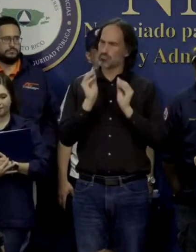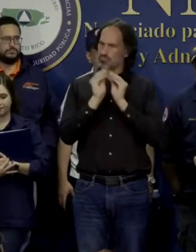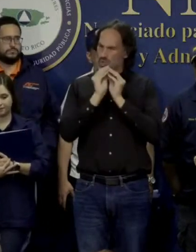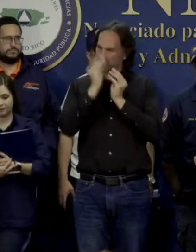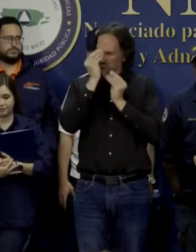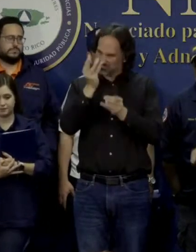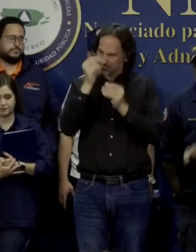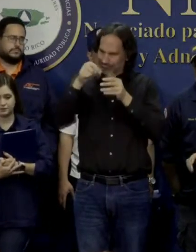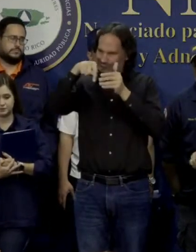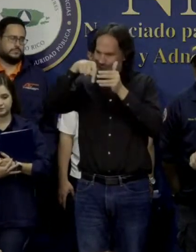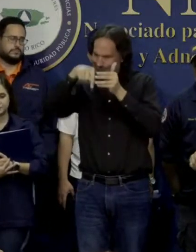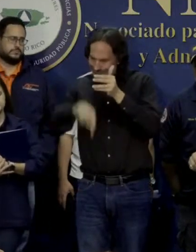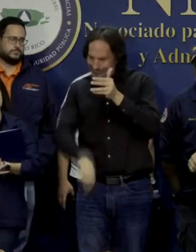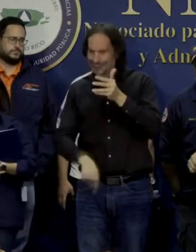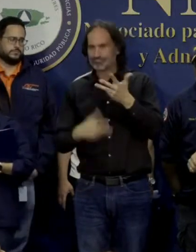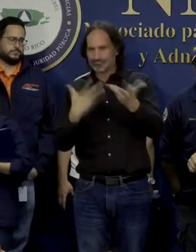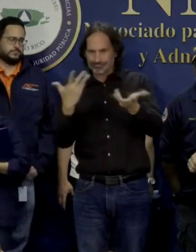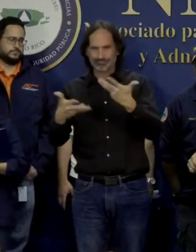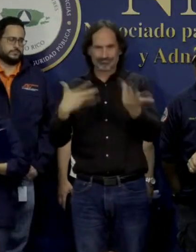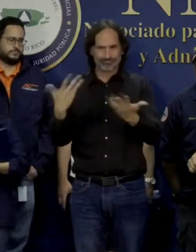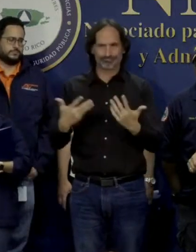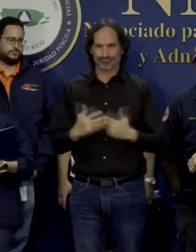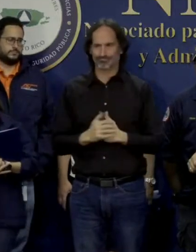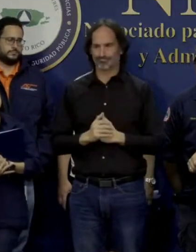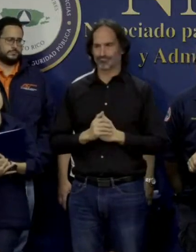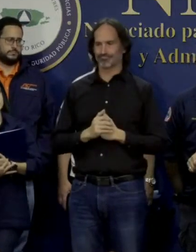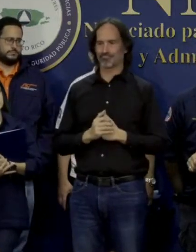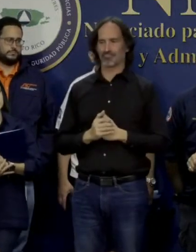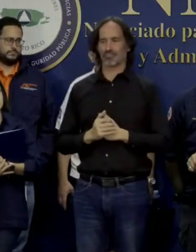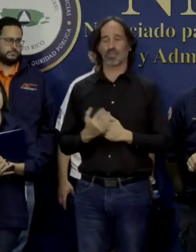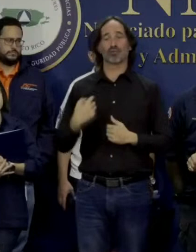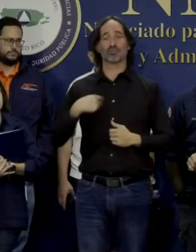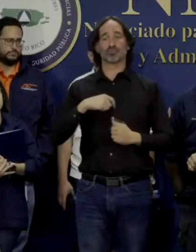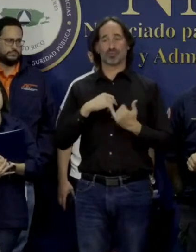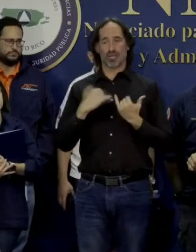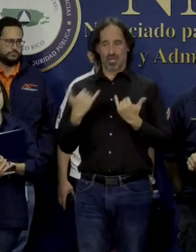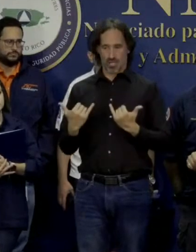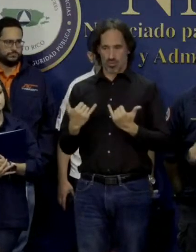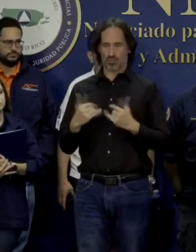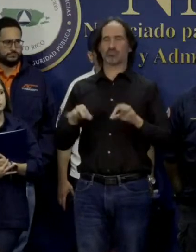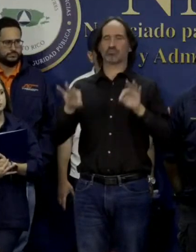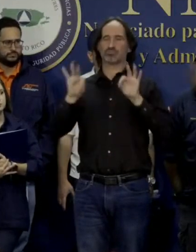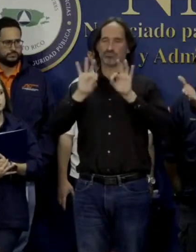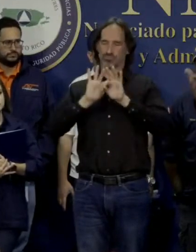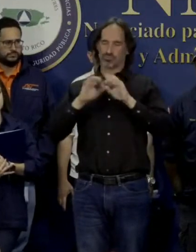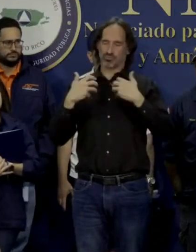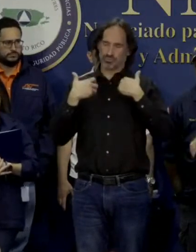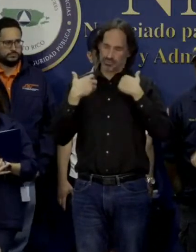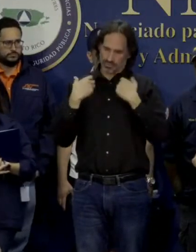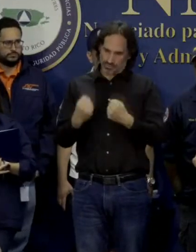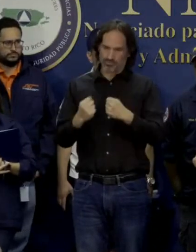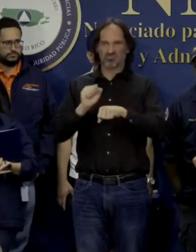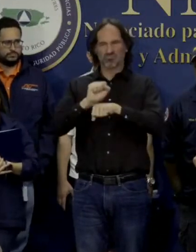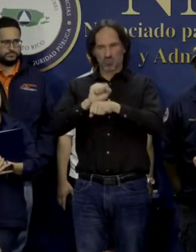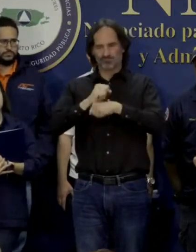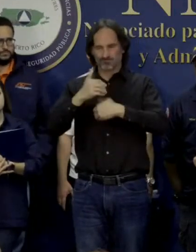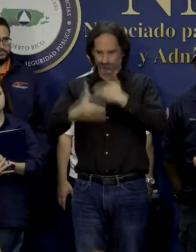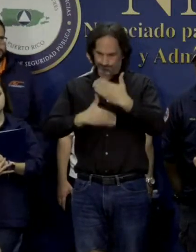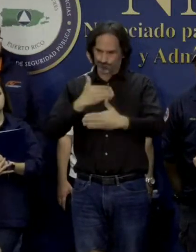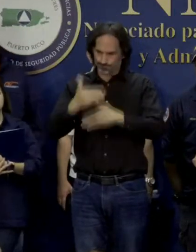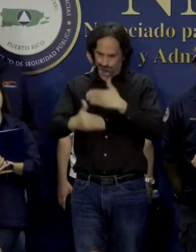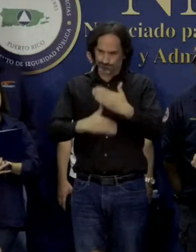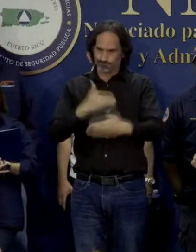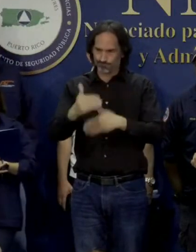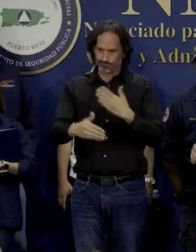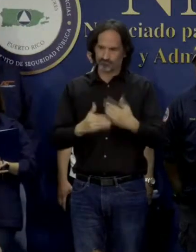gobernador, estamos todavía en modo de respuesta, están pasando cosas mientras verificamos la línea. Por otro lado, puede que las inundaciones estén